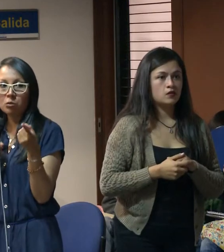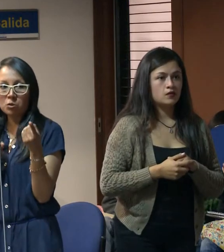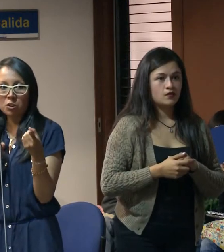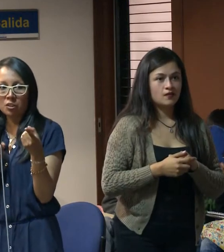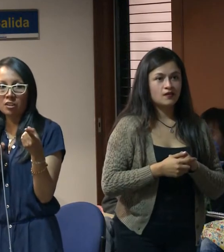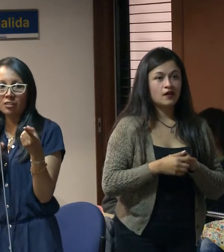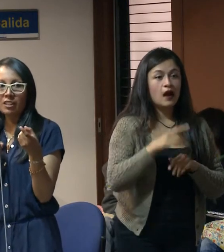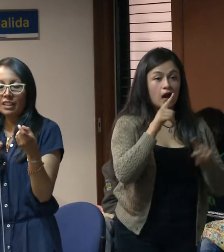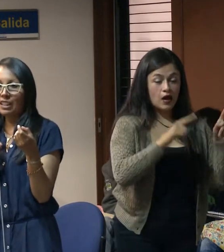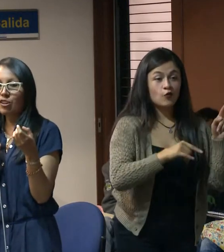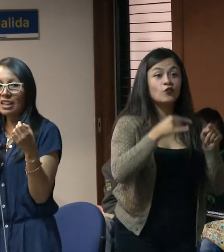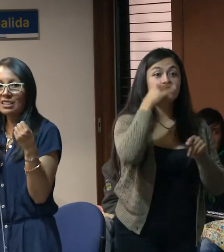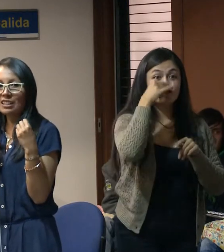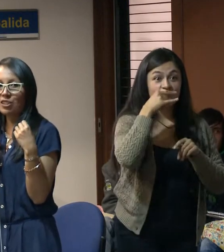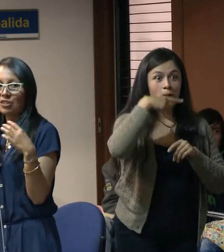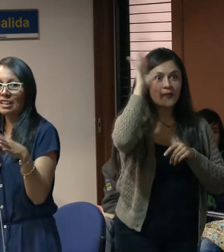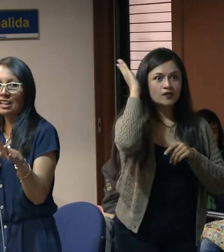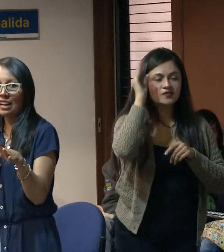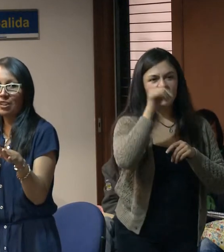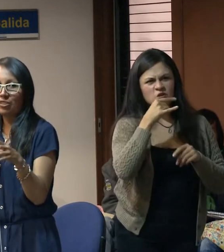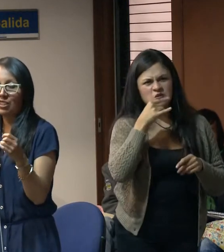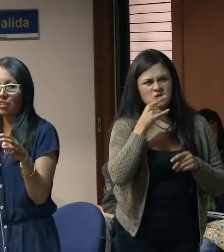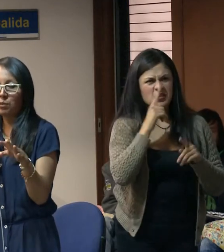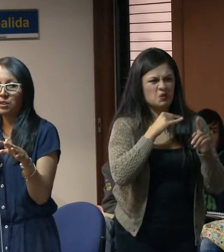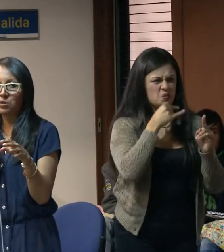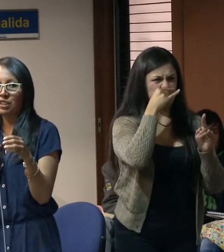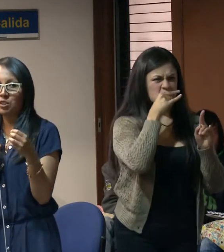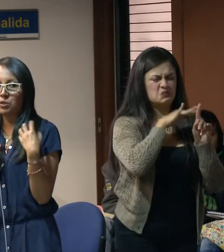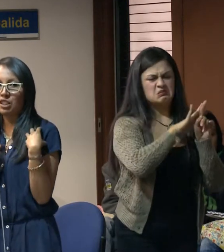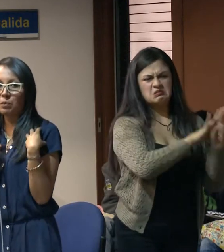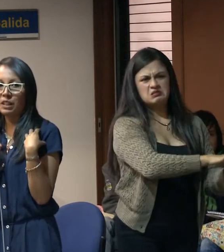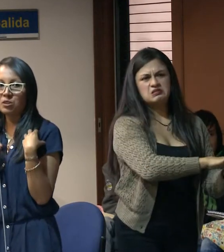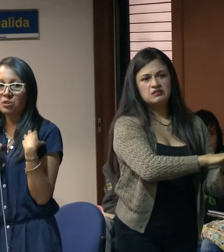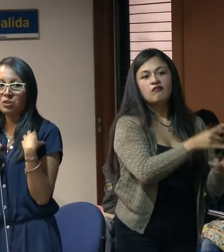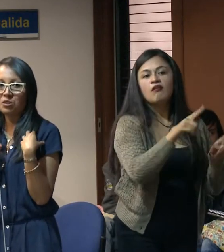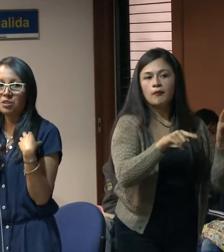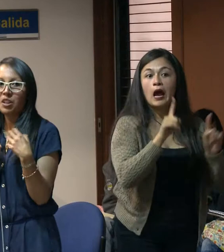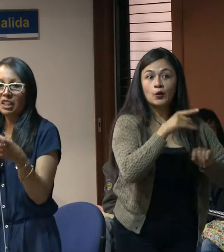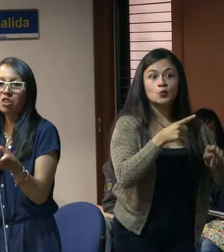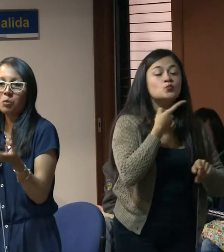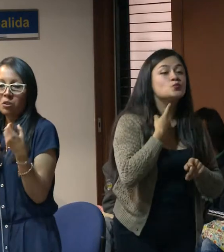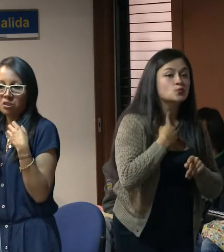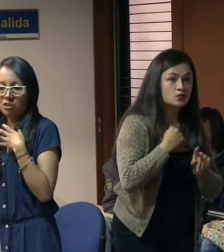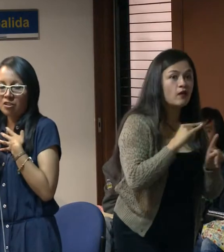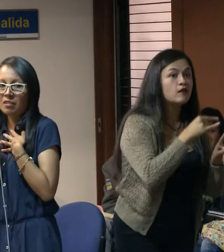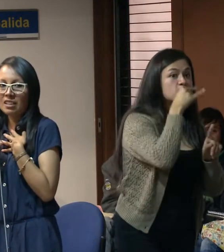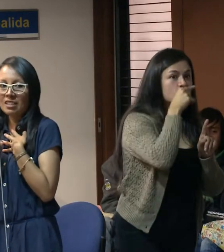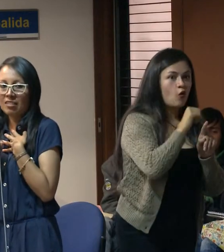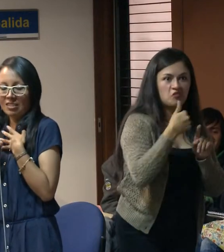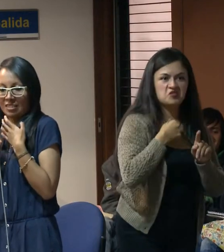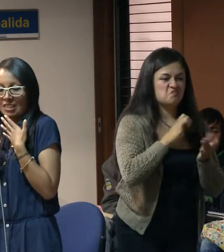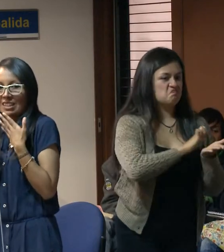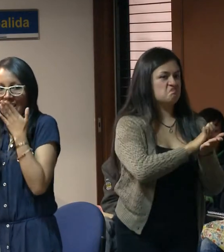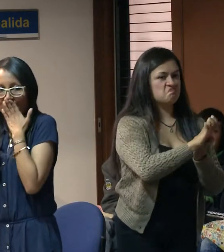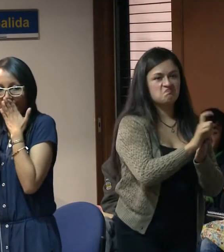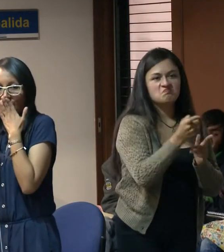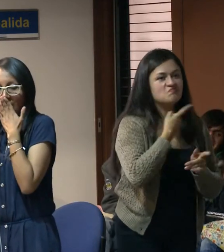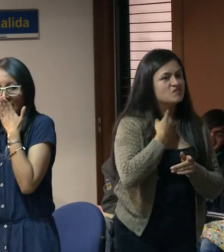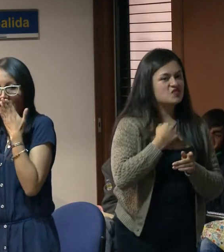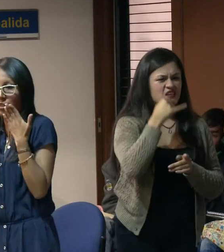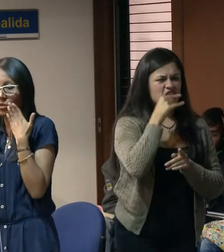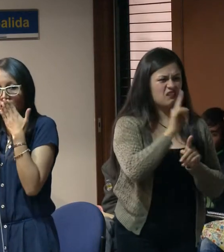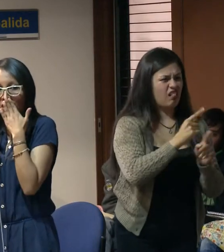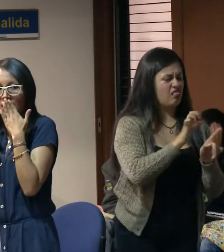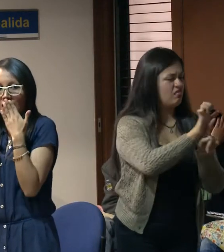algunos tienen mucho olor y lo que hacían ellos era alejarlo. Eso también es una respuesta para nosotros. Y como otros lo abrazaban y seguían,